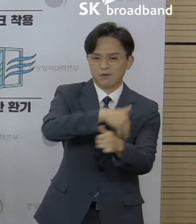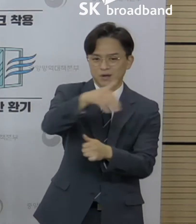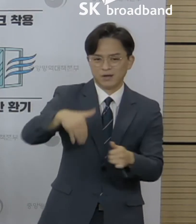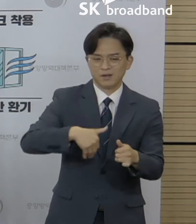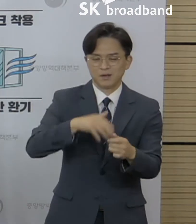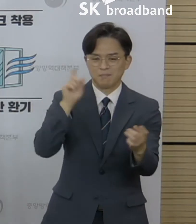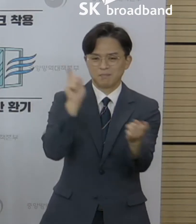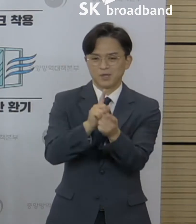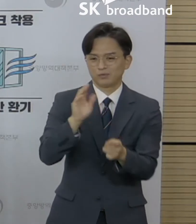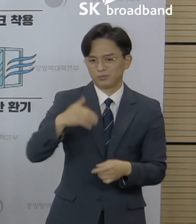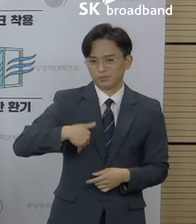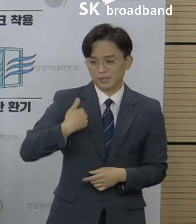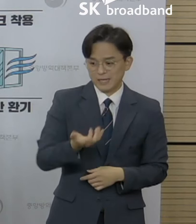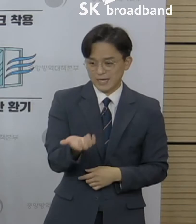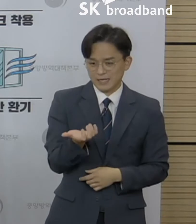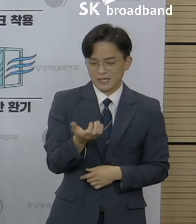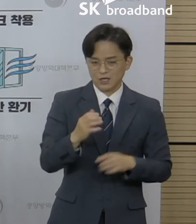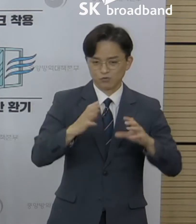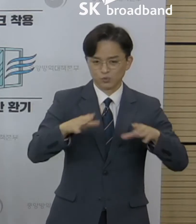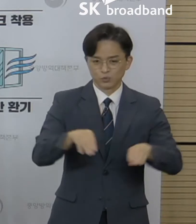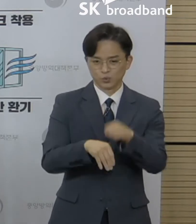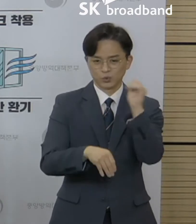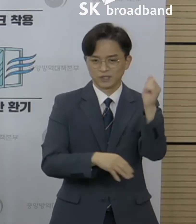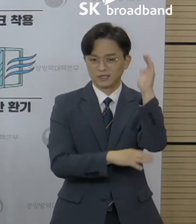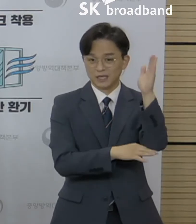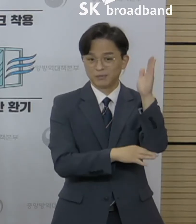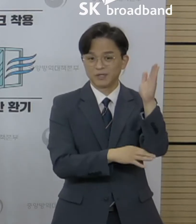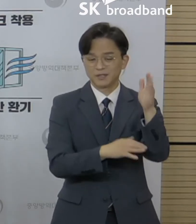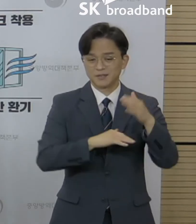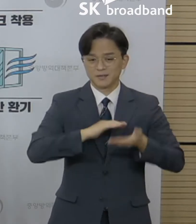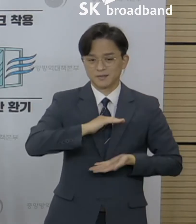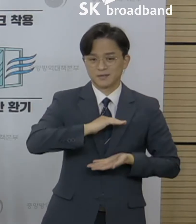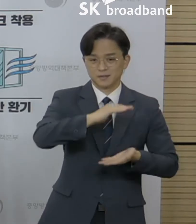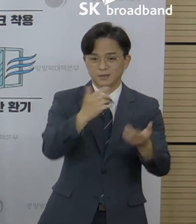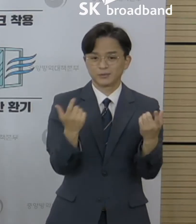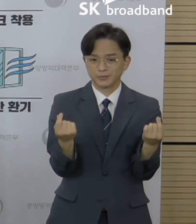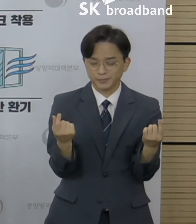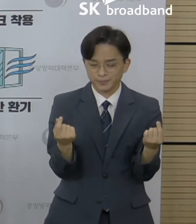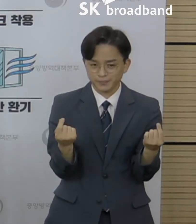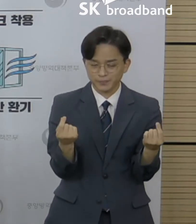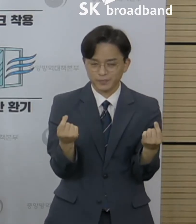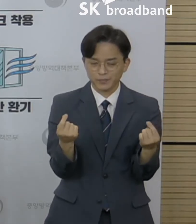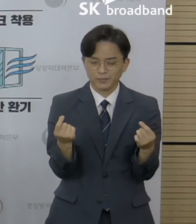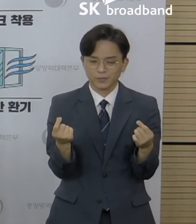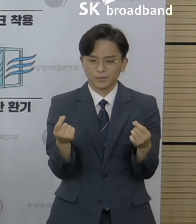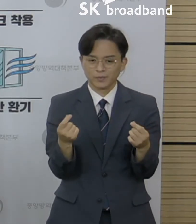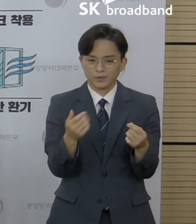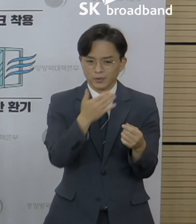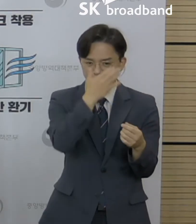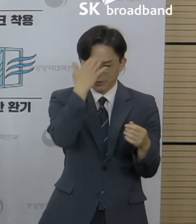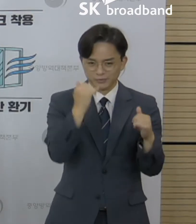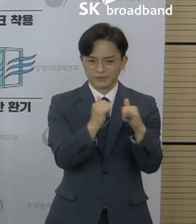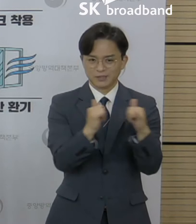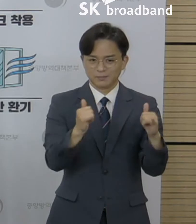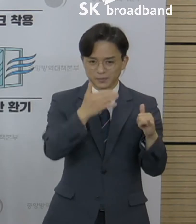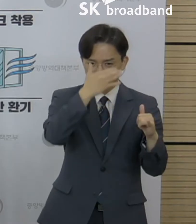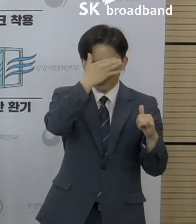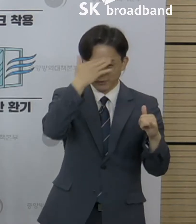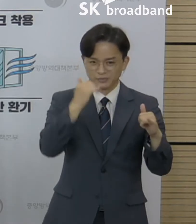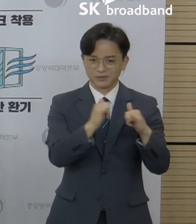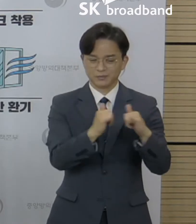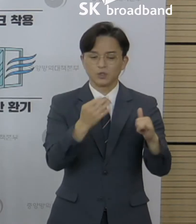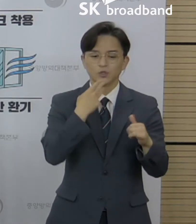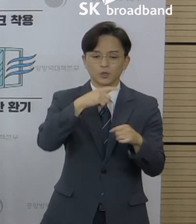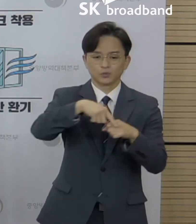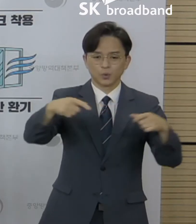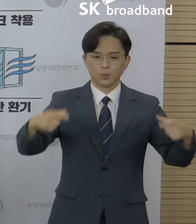조금 전 총리 담화에서도 말씀을 드렸습니다만 더욱더 특별히 젊은 층을 중심으로 우리가 그동안